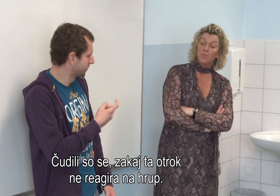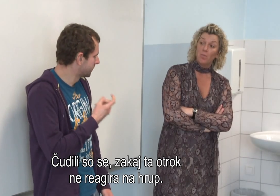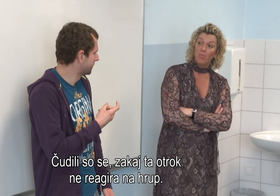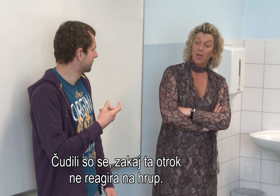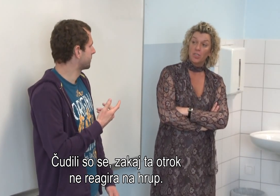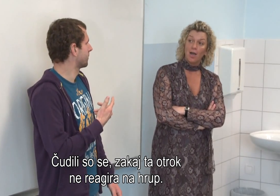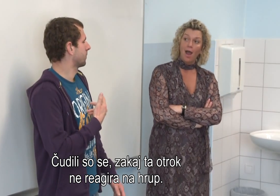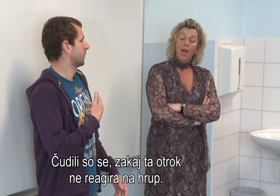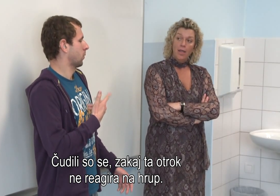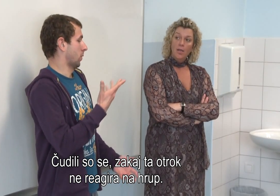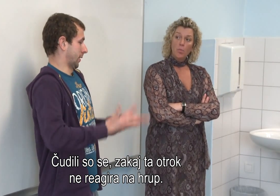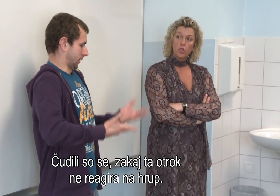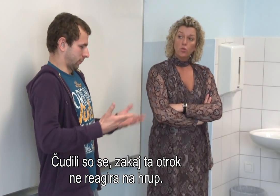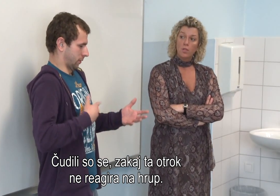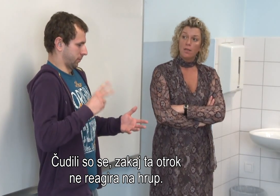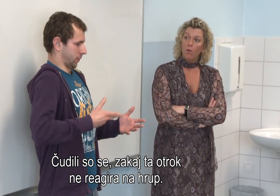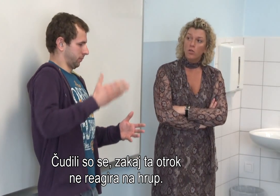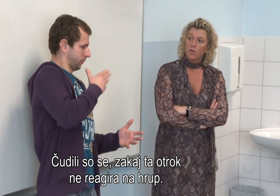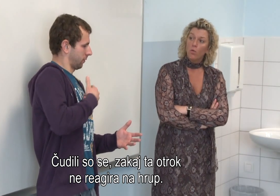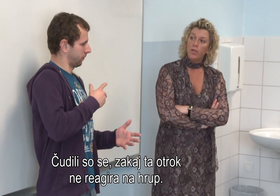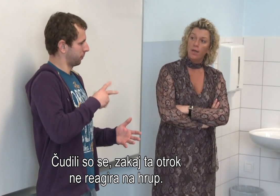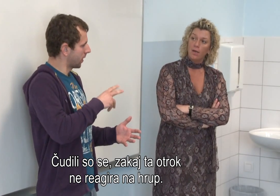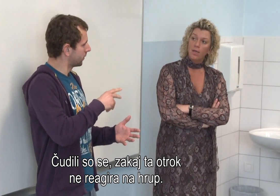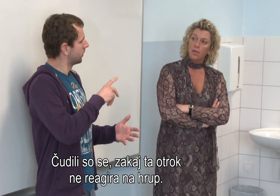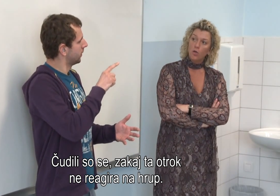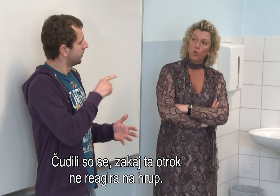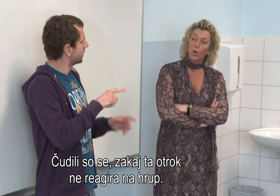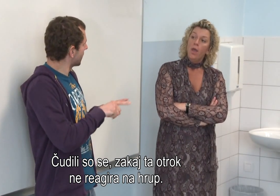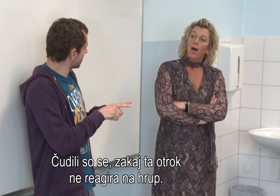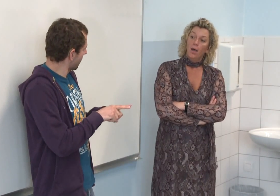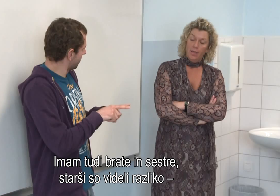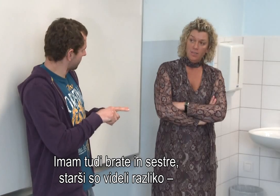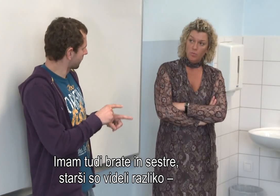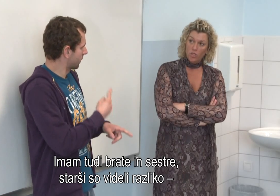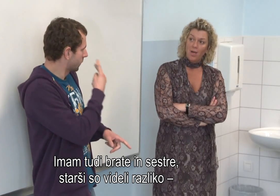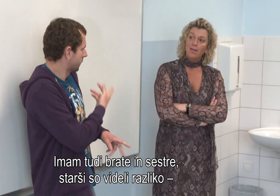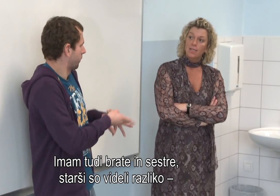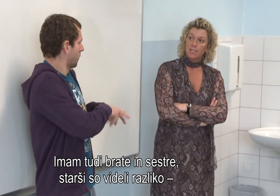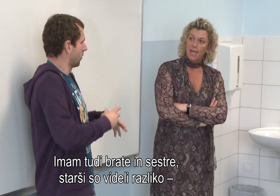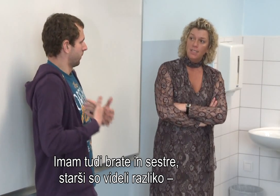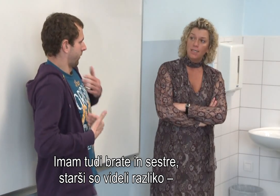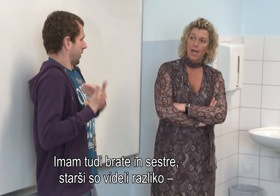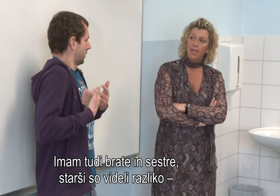je bila zmeraj prižgana in njim je bilo čudno, da ta otrok nikoli ne reagira na hrup. Jaz imam tudi brate in sestre